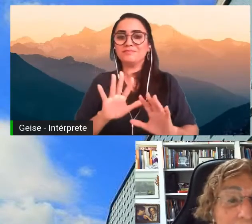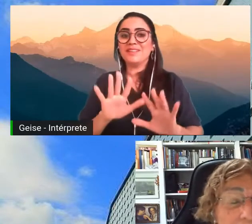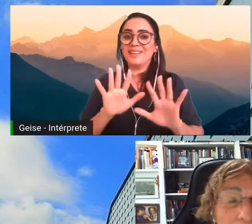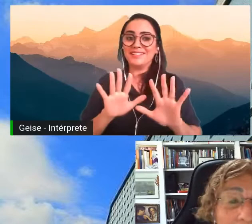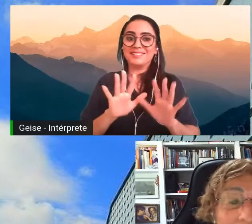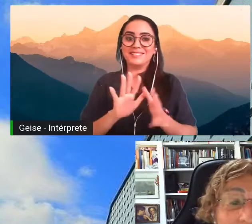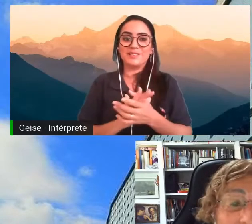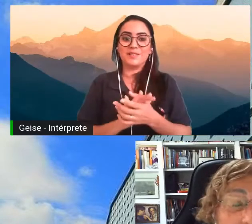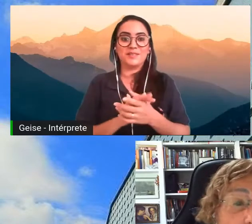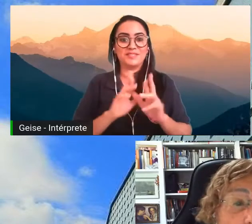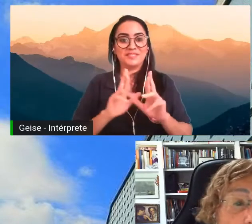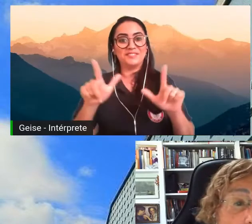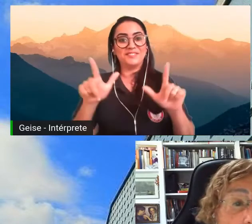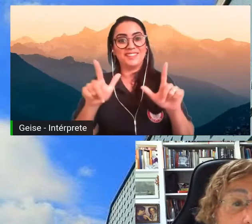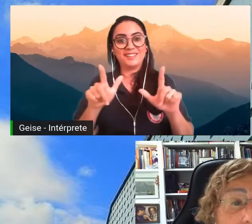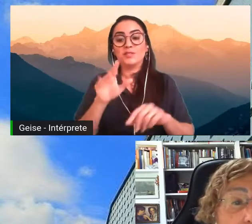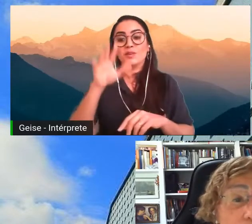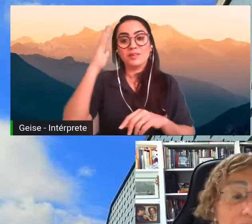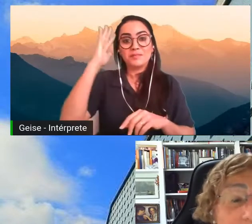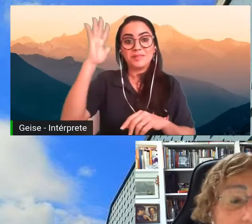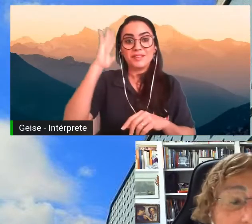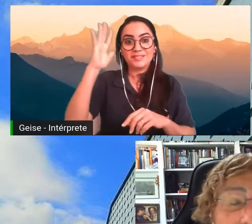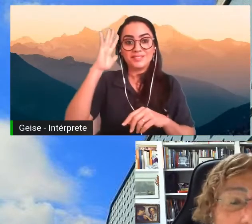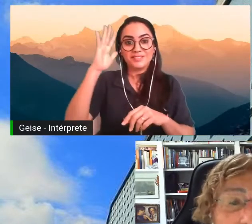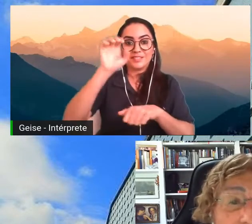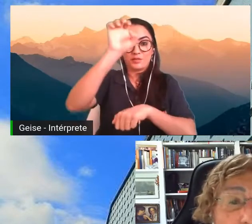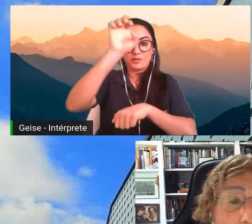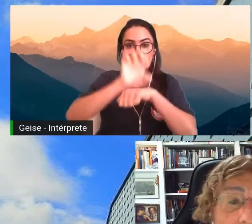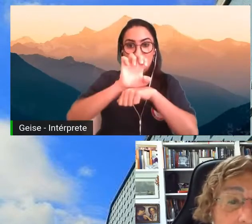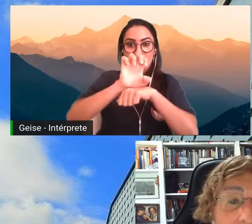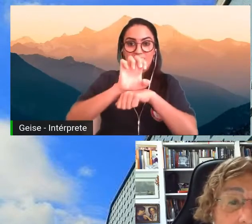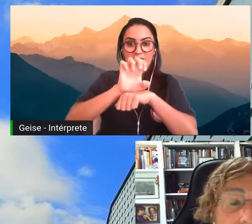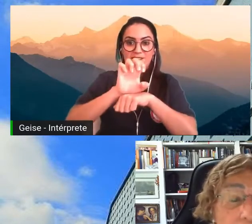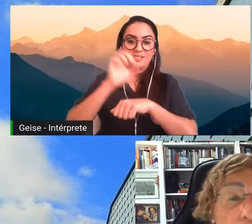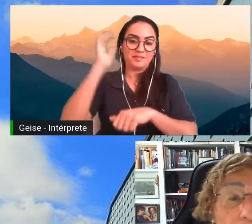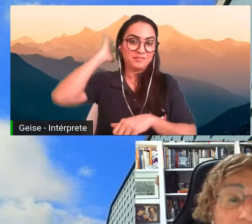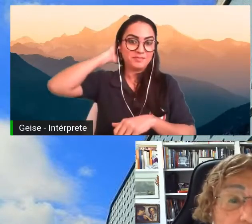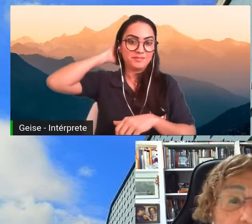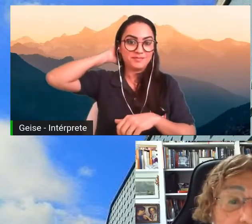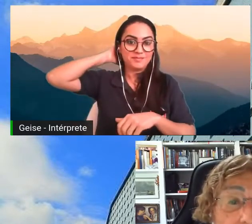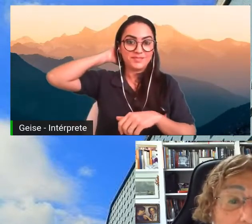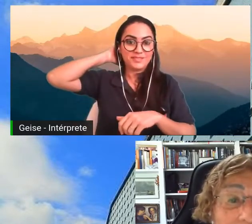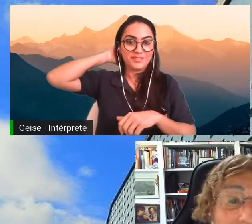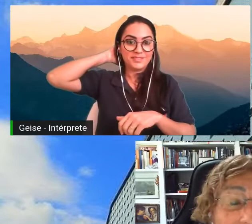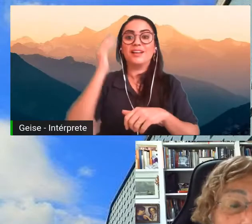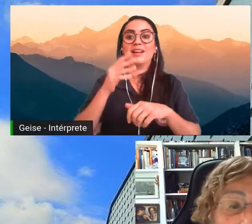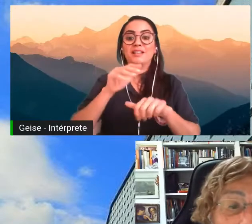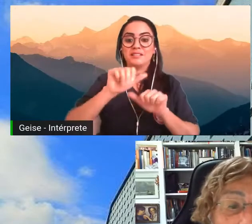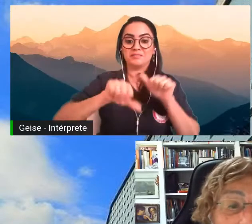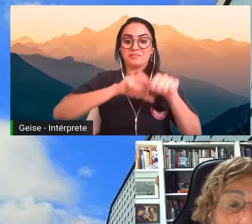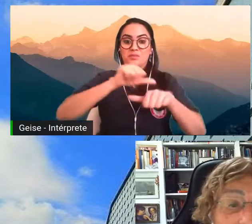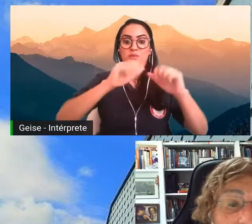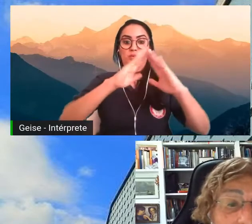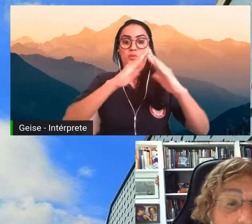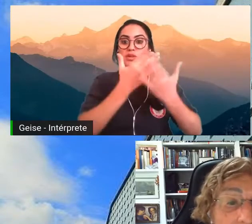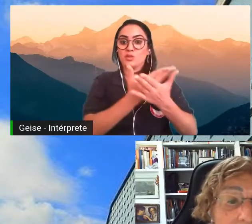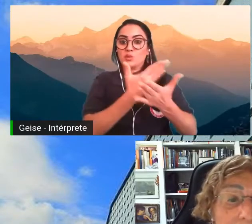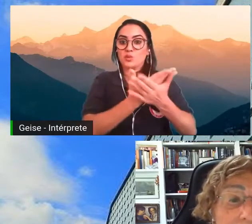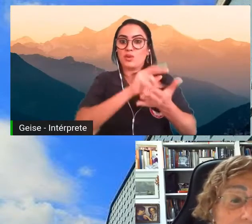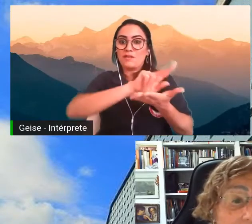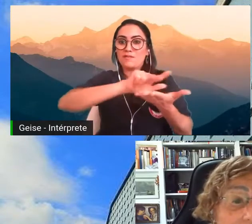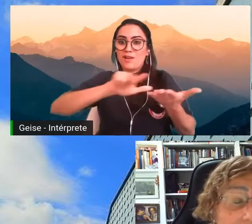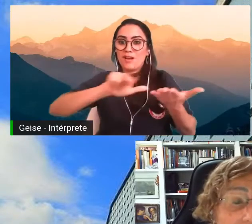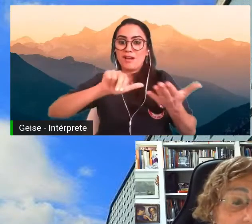Imagine que o Paraná transformou 200 e tantas escolas em colégios militares